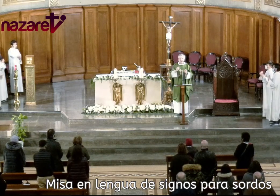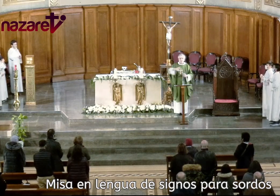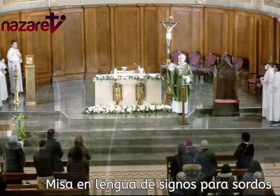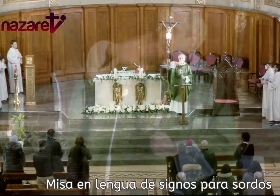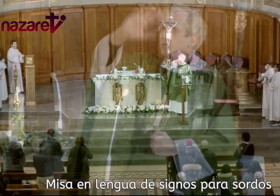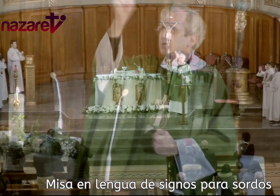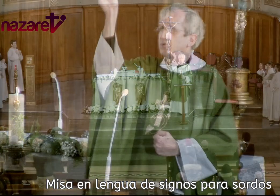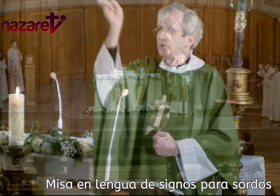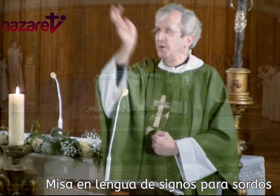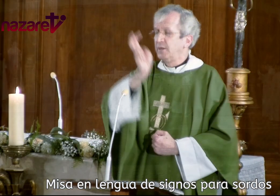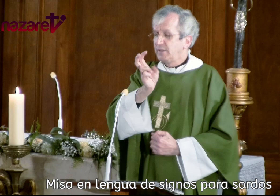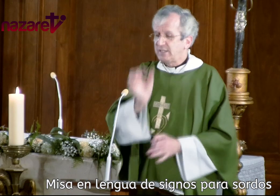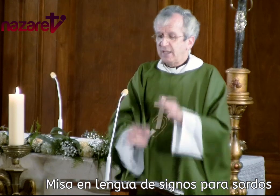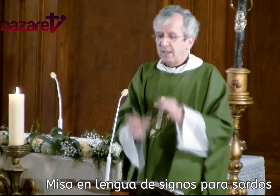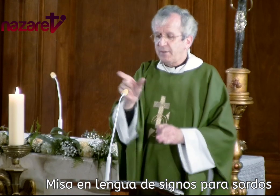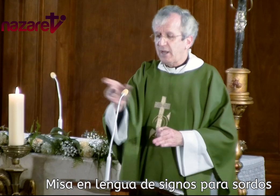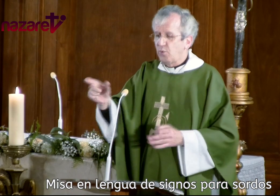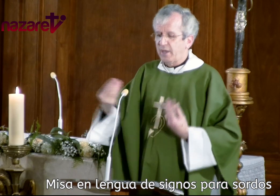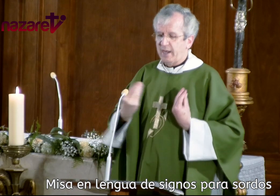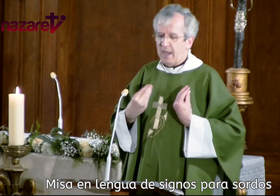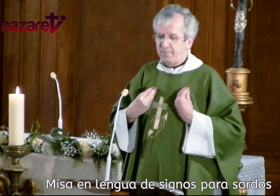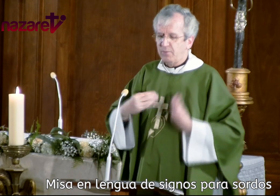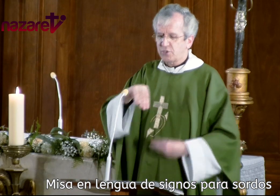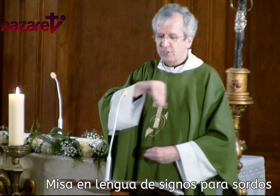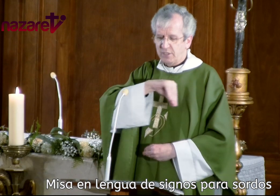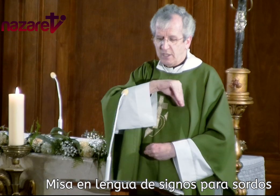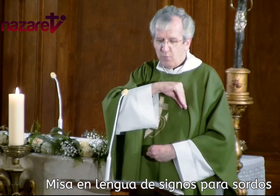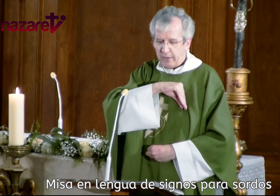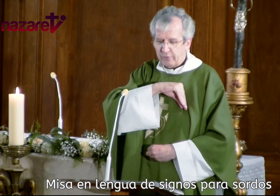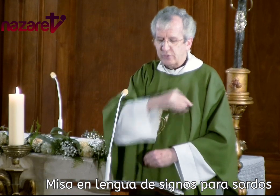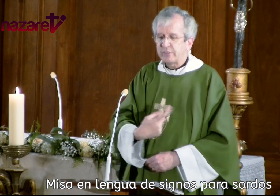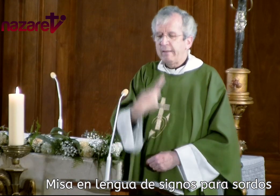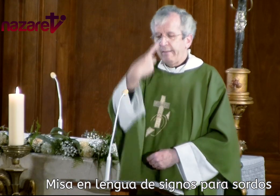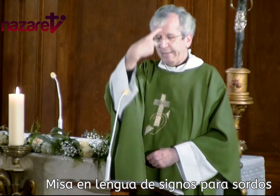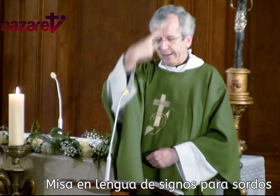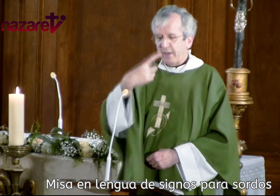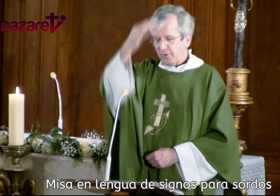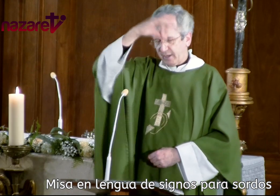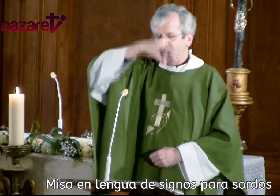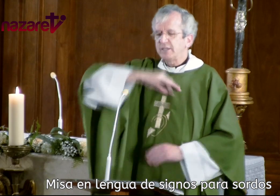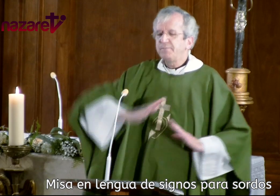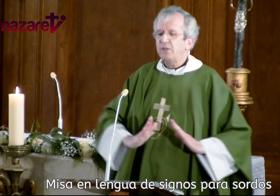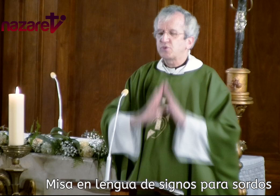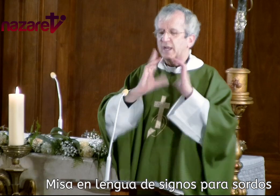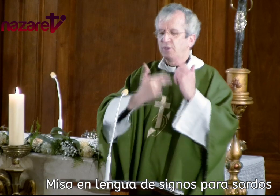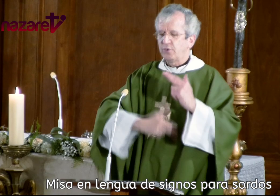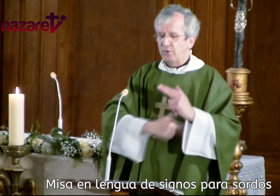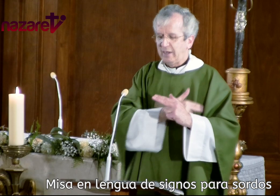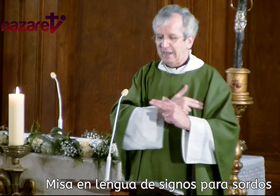todopoderoso desde allí ha de venir a juzgar a vivos y muertos creo en el espíritu santo la